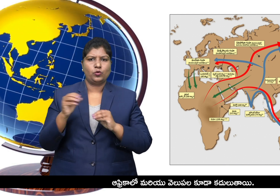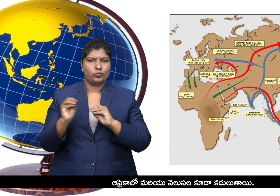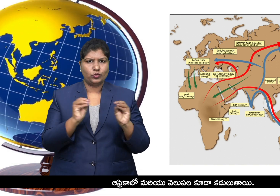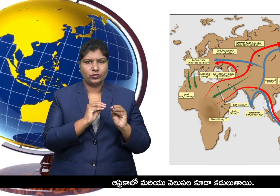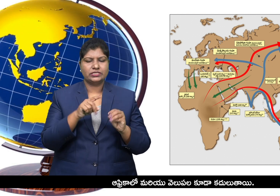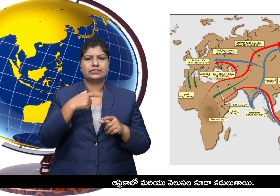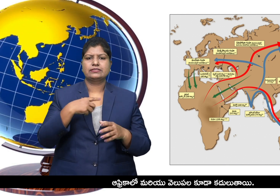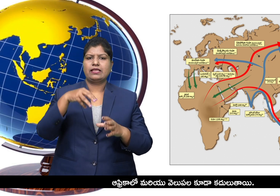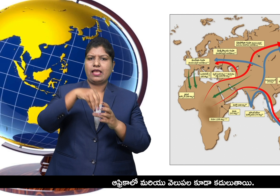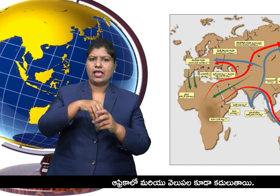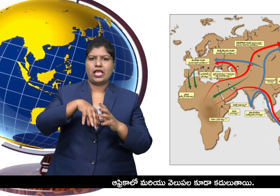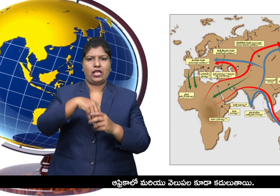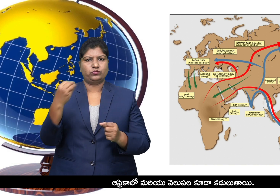కదులుతాయి.